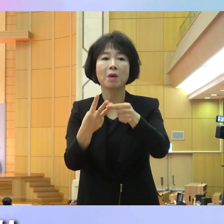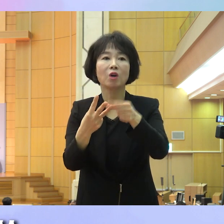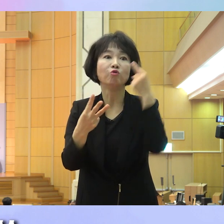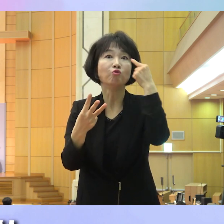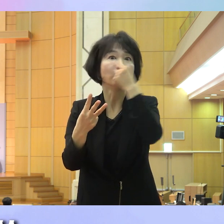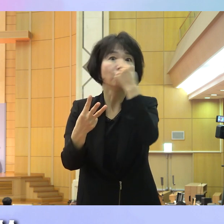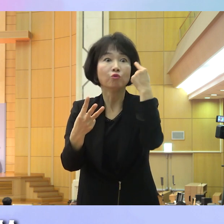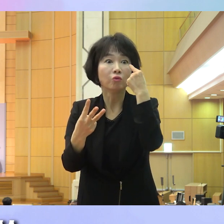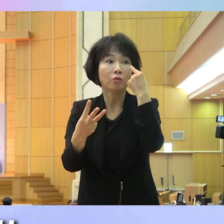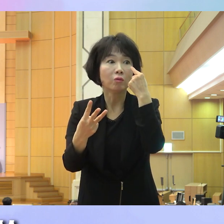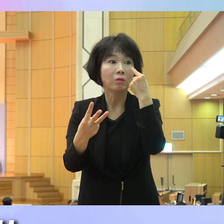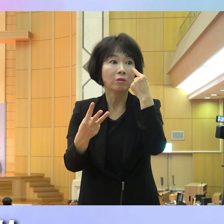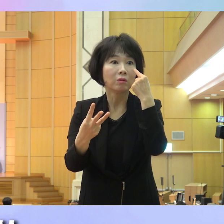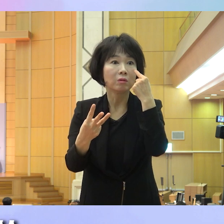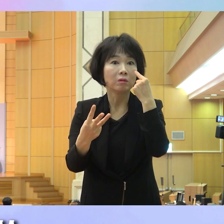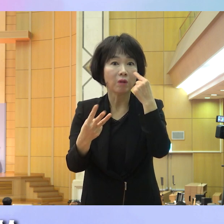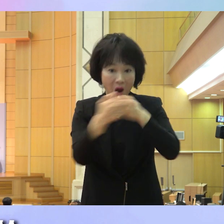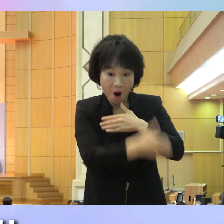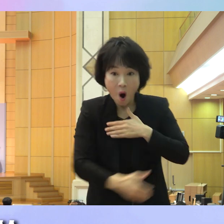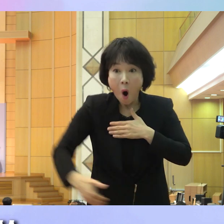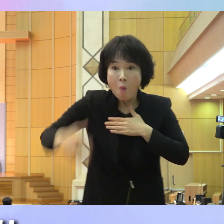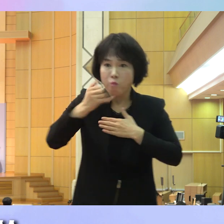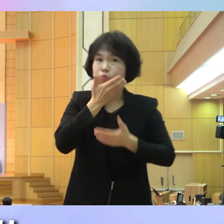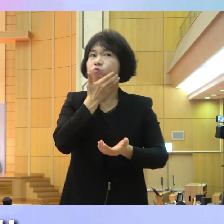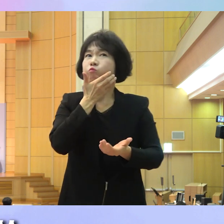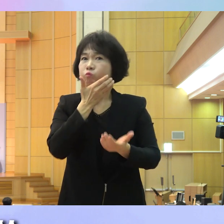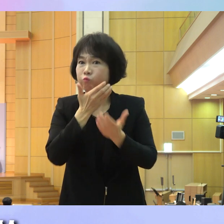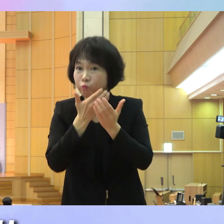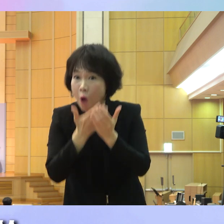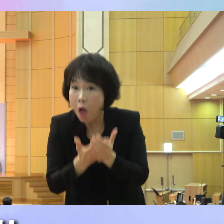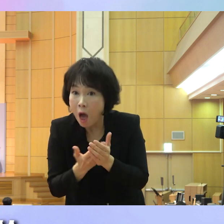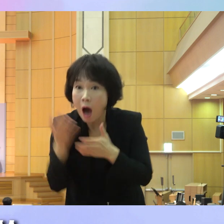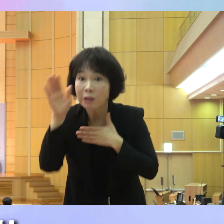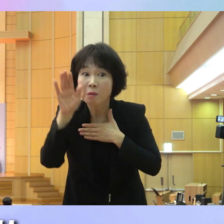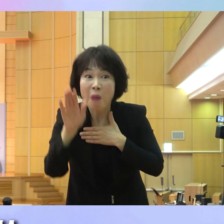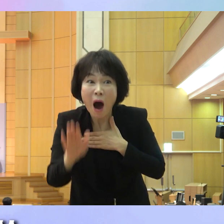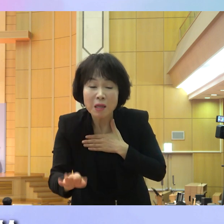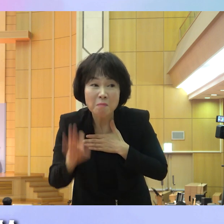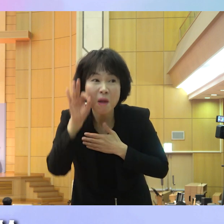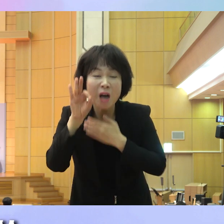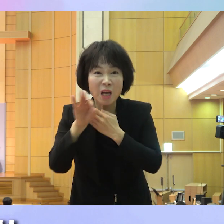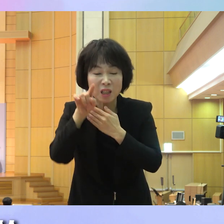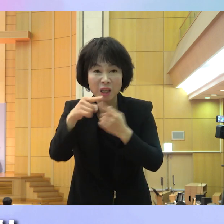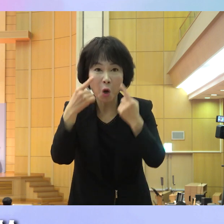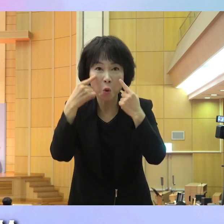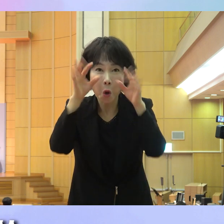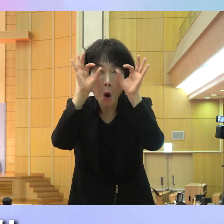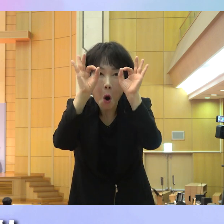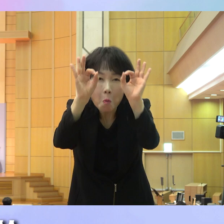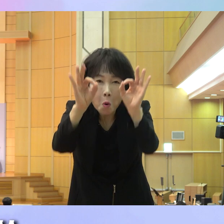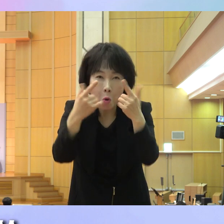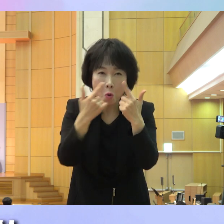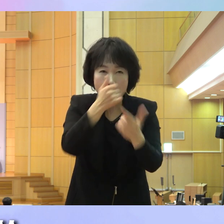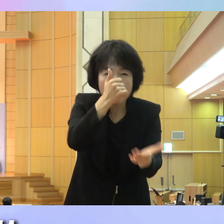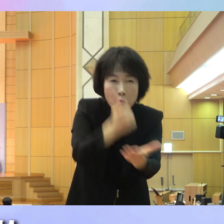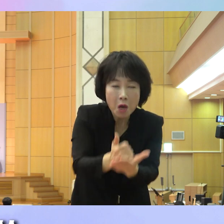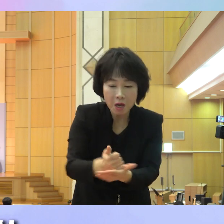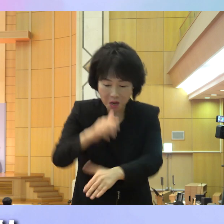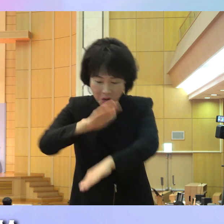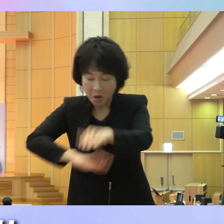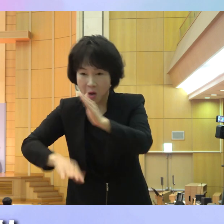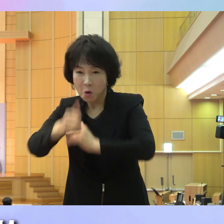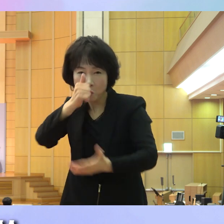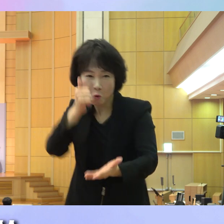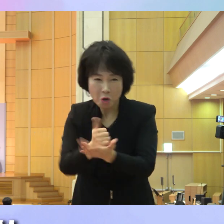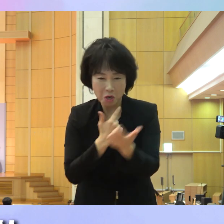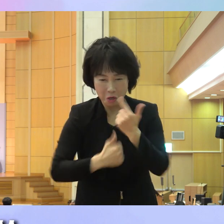범죄케 하거나 아무리 내 몸에 귀한 지체라 하더라도 범죄케 해서 내